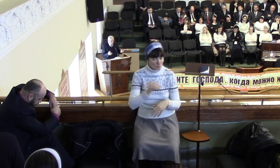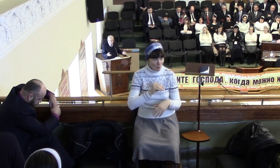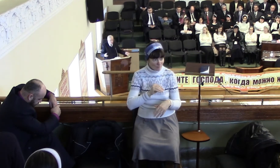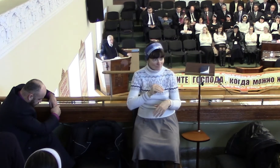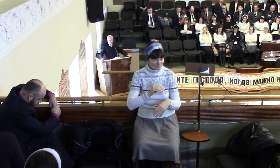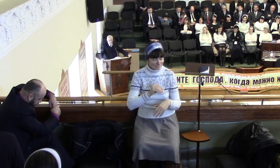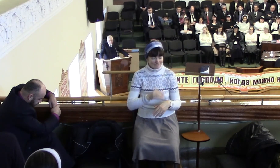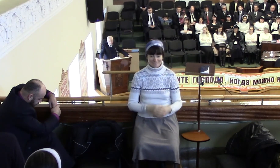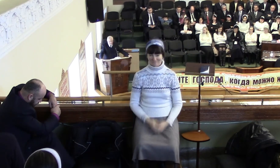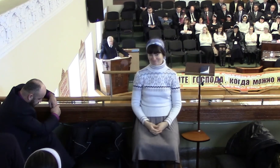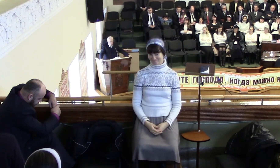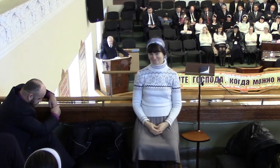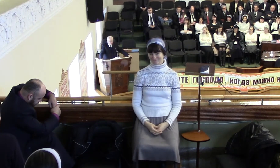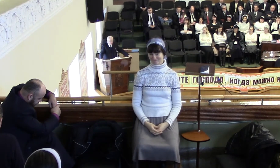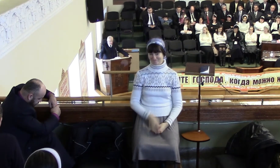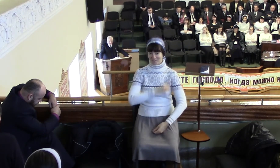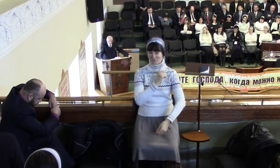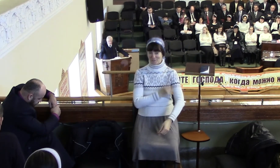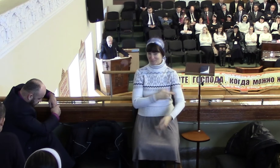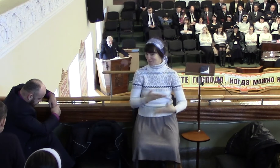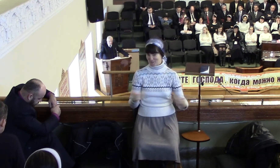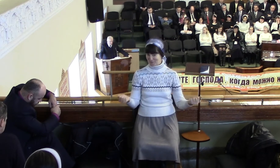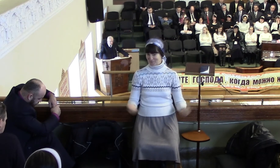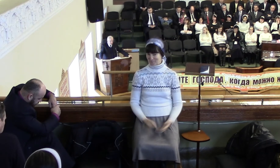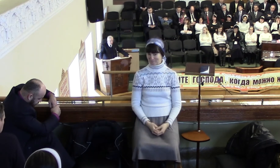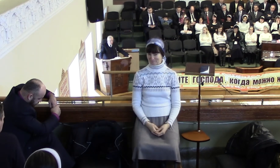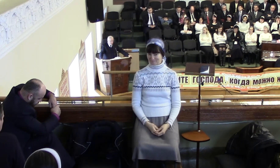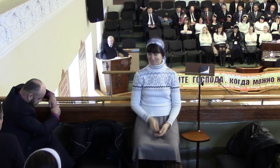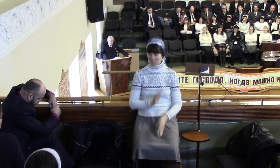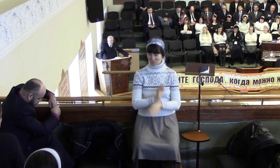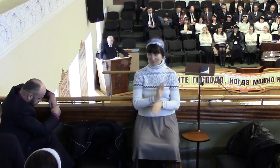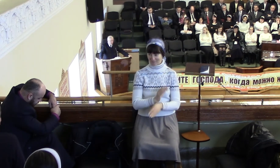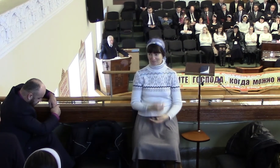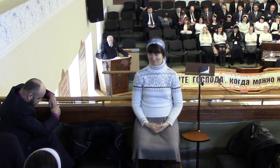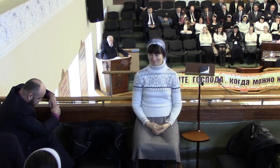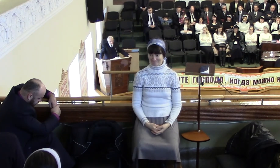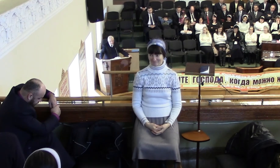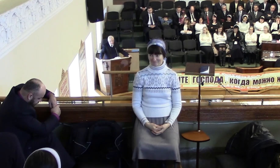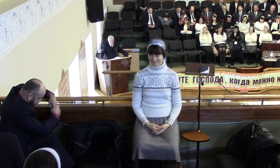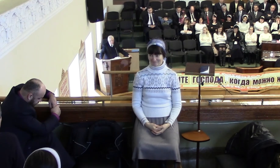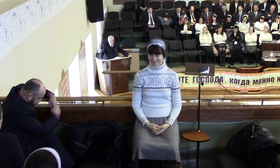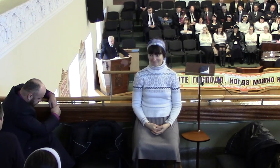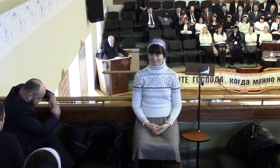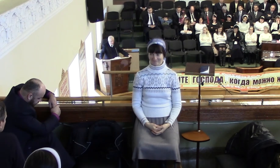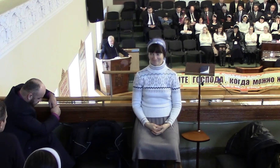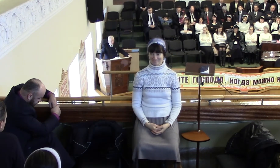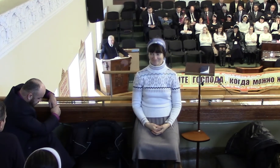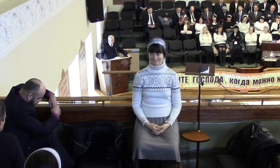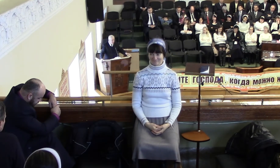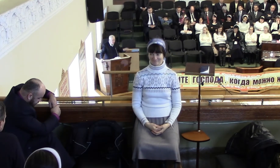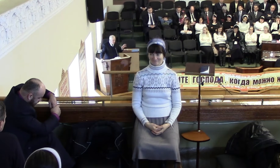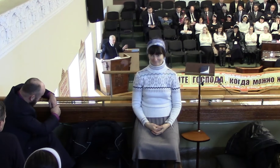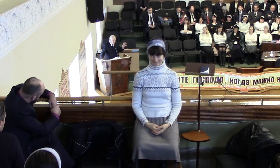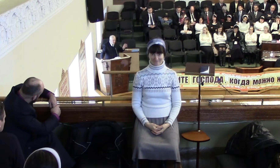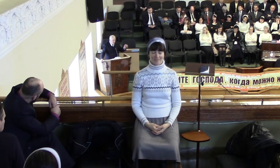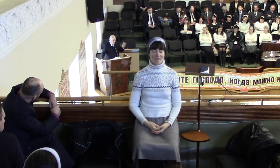в ловушку, которая лишает нас радости, мира. И эта ловушка – грех. Как